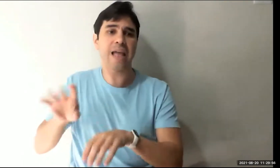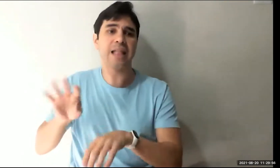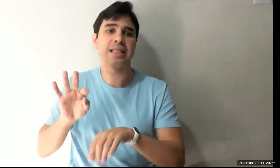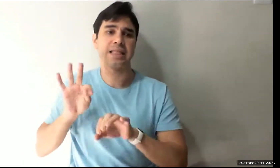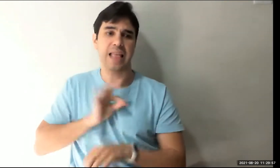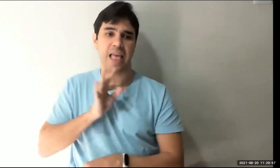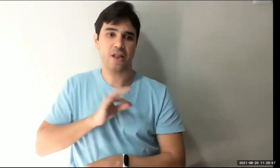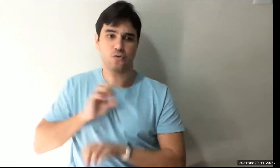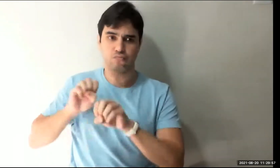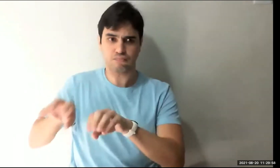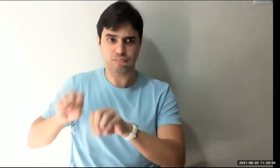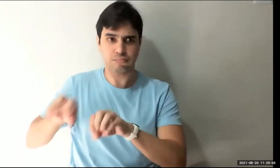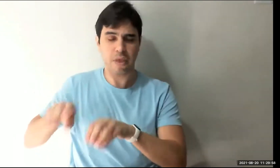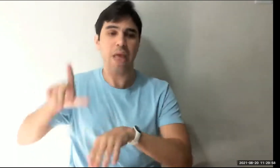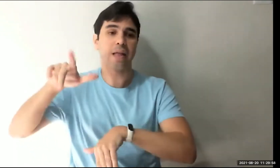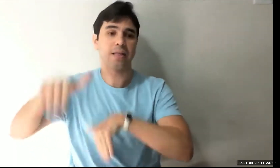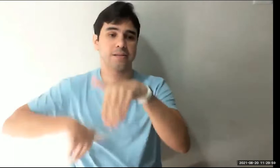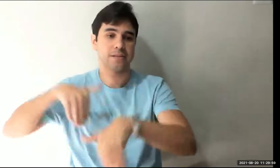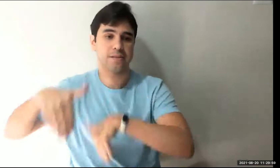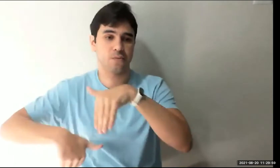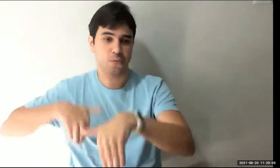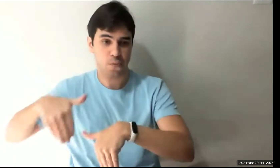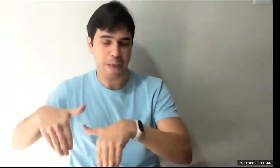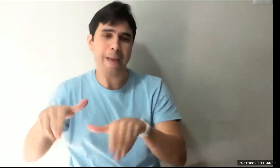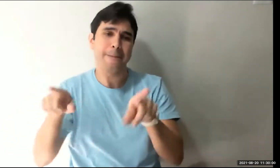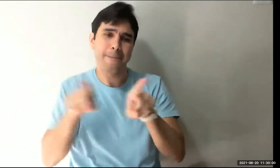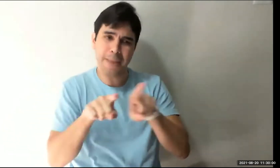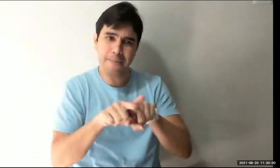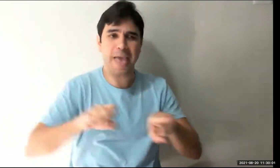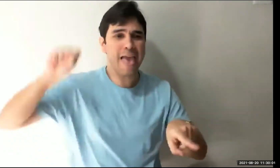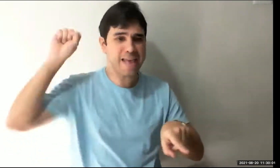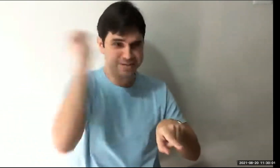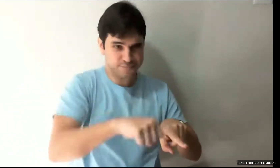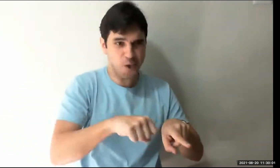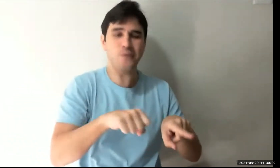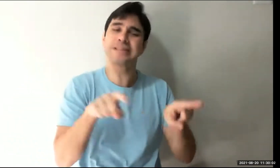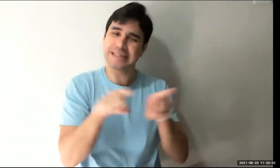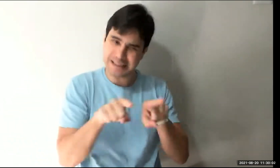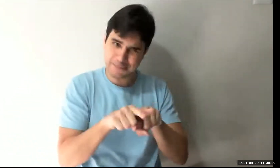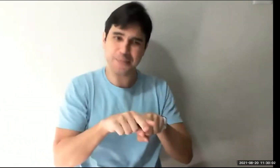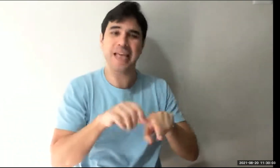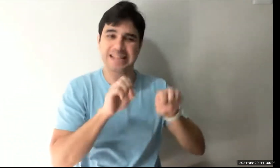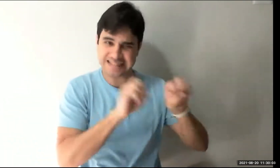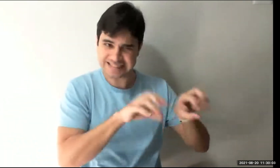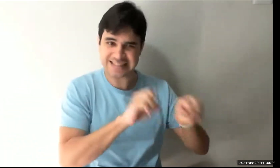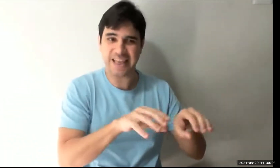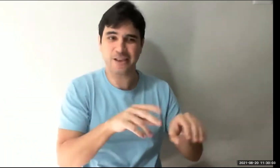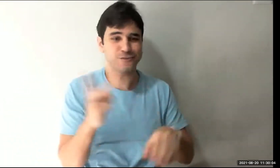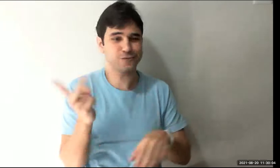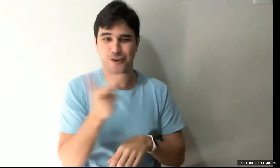Então, como eu falei para vocês, eu gosto muito de ensinar os professores que são funcionários, né,